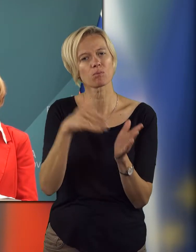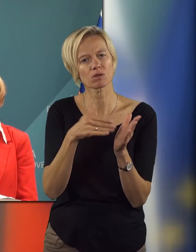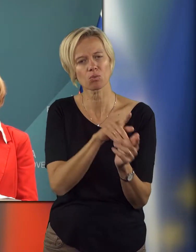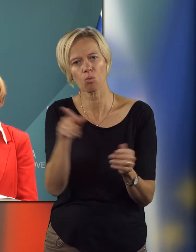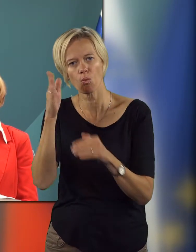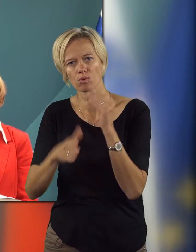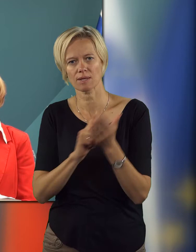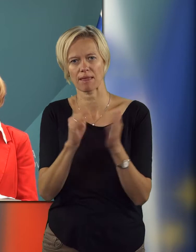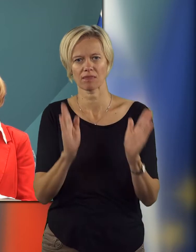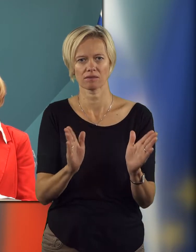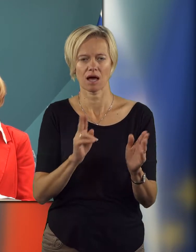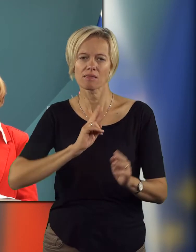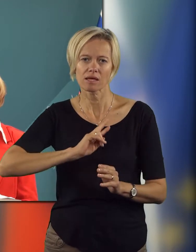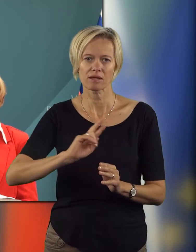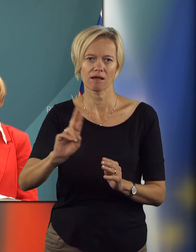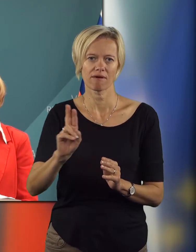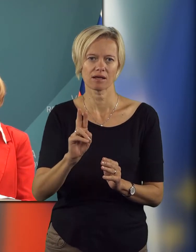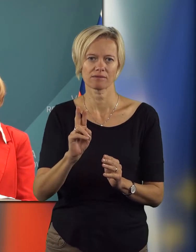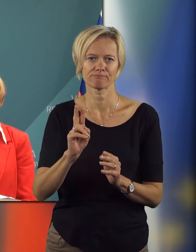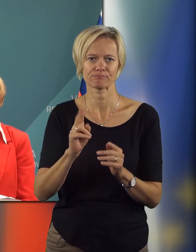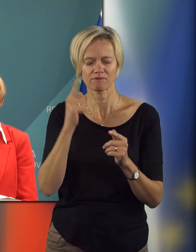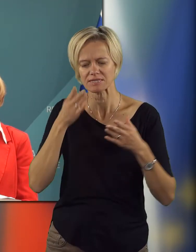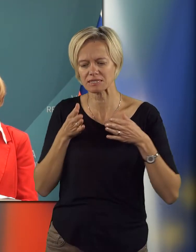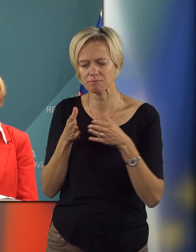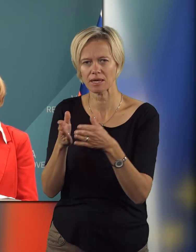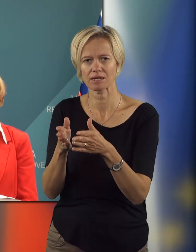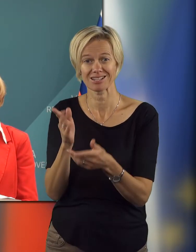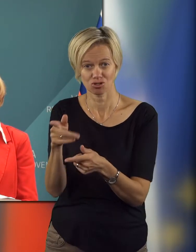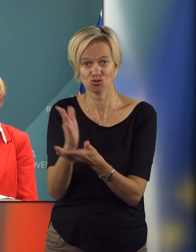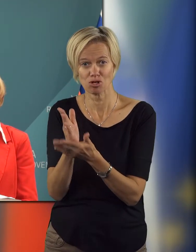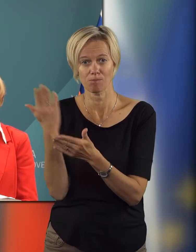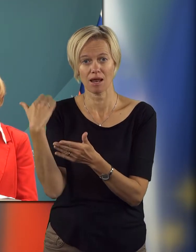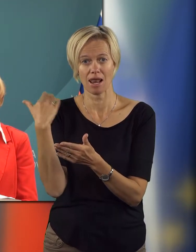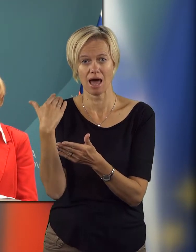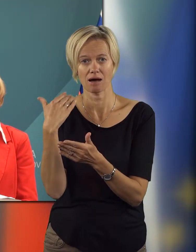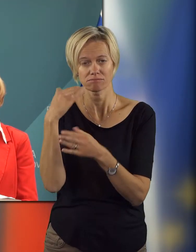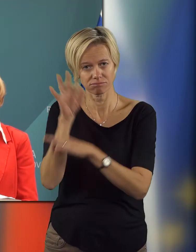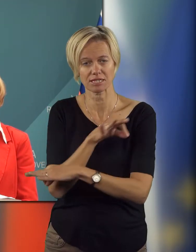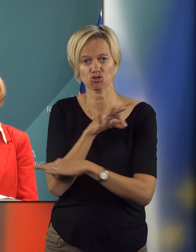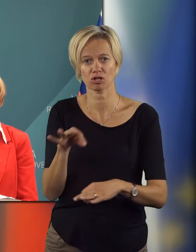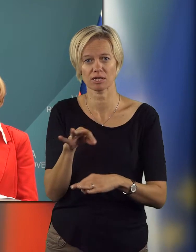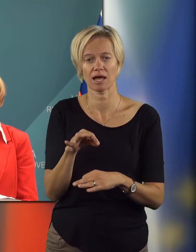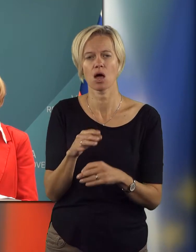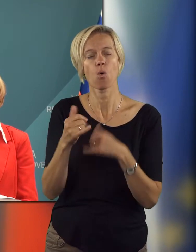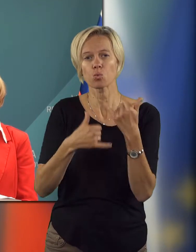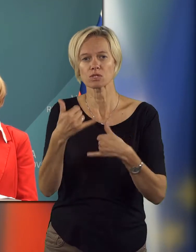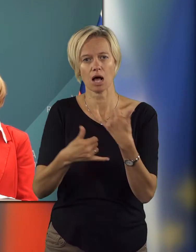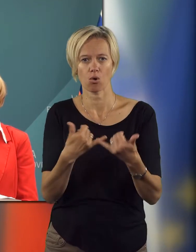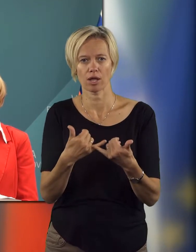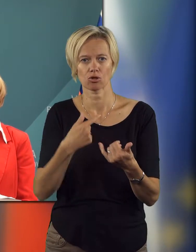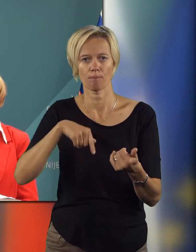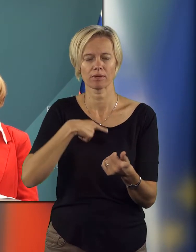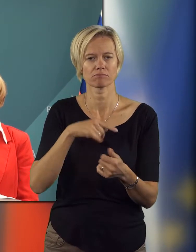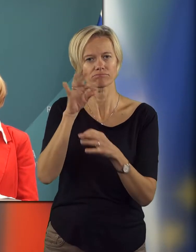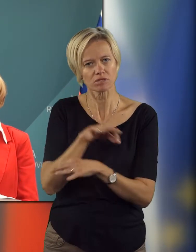treba do konca mandata nadaljevati v smeri, ki je že bila začrtana in ki jo